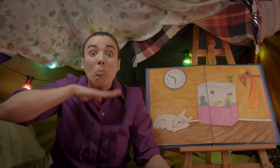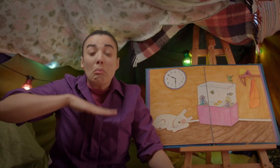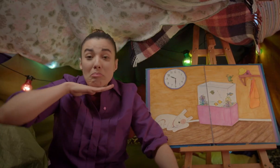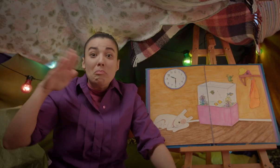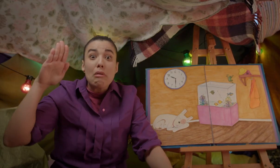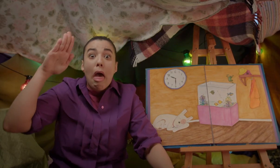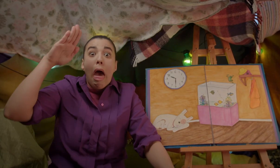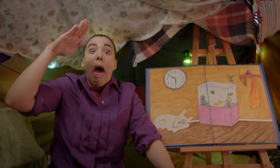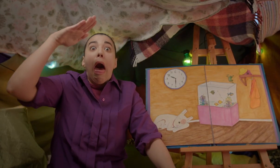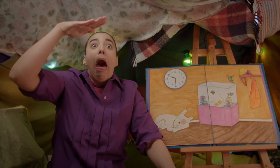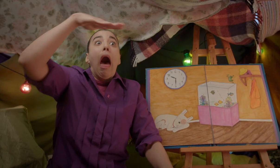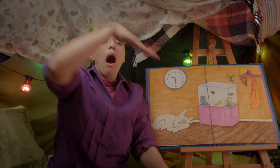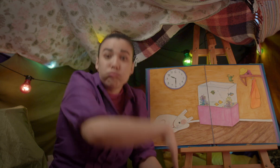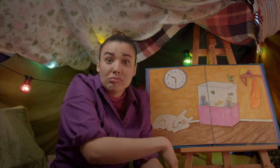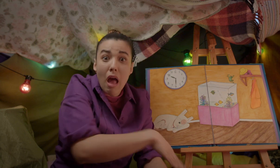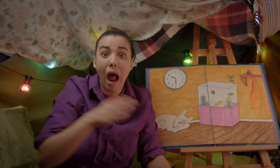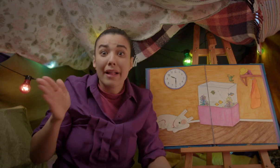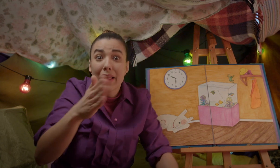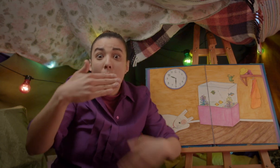Och den föll i akvariet.